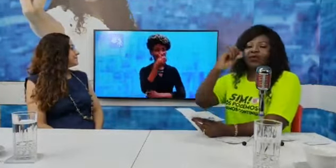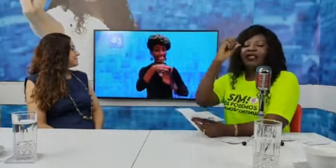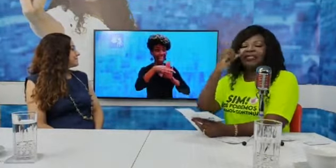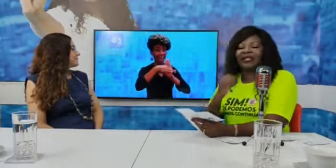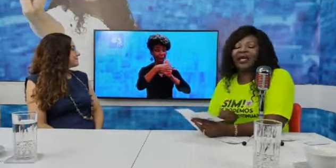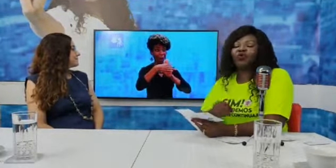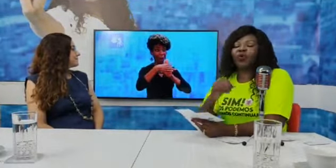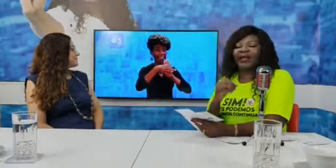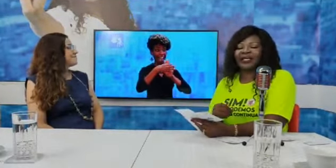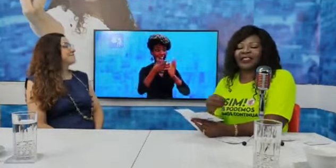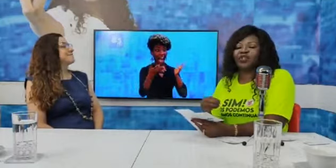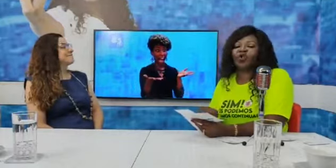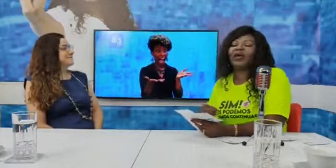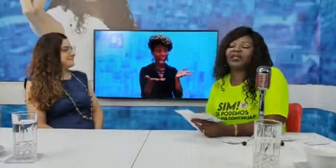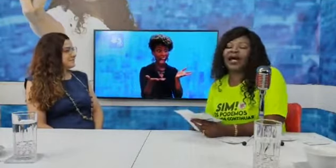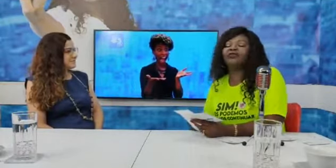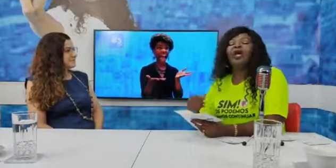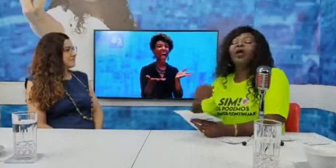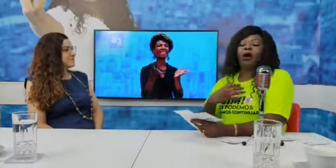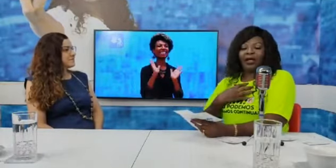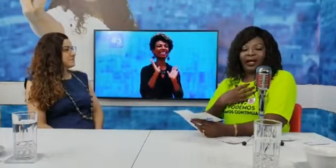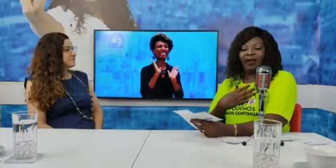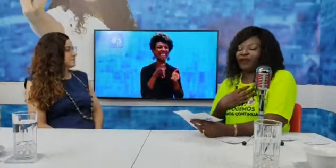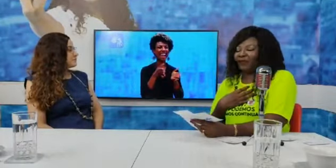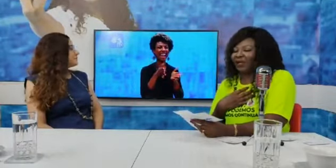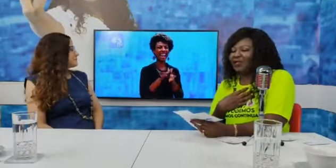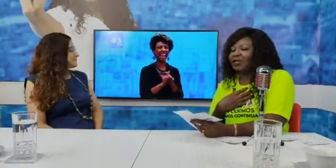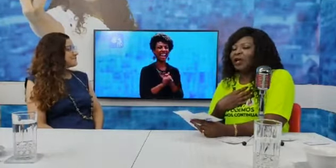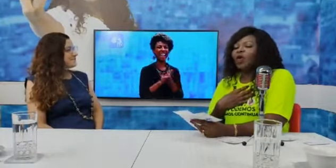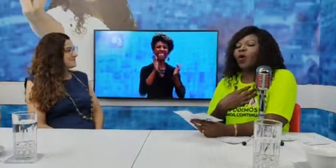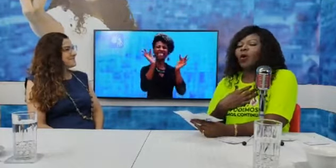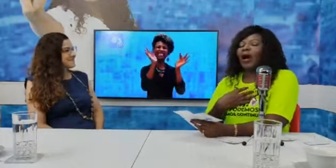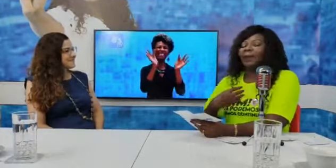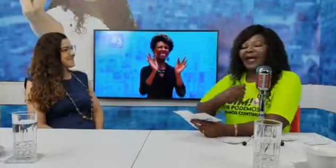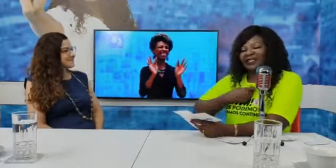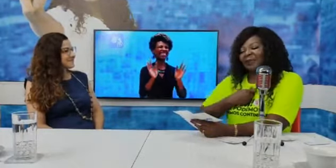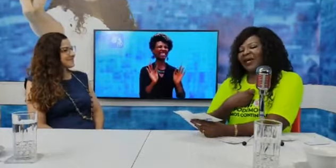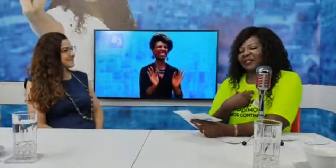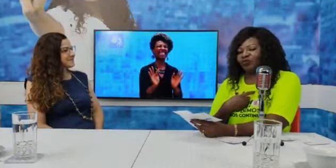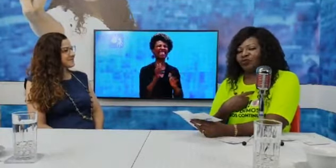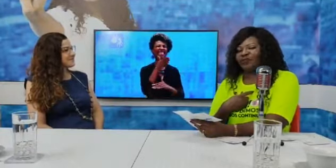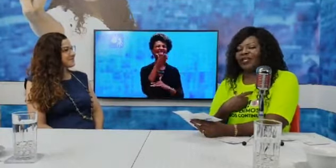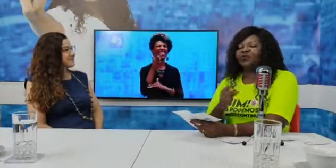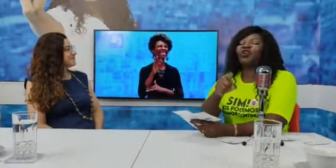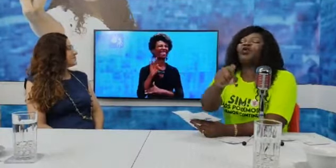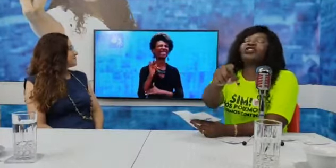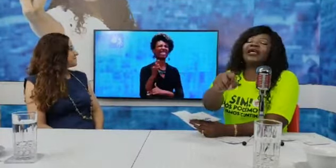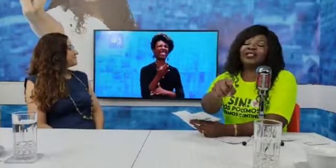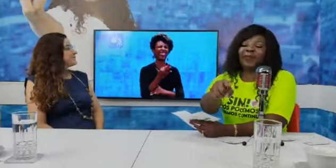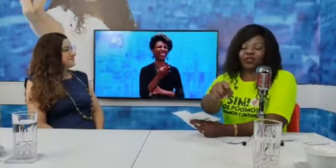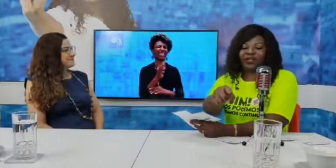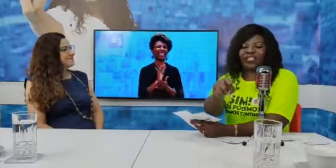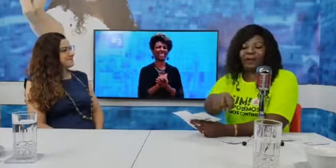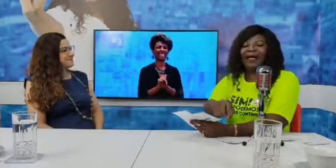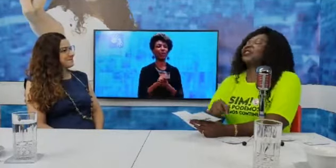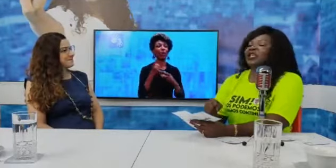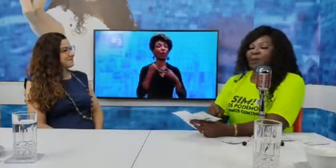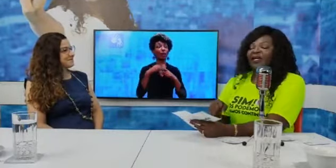comentários. 146 comentários. Olha, eu fico feliz com a participação de vocês, porque eu sei que as